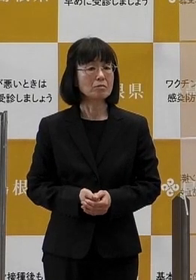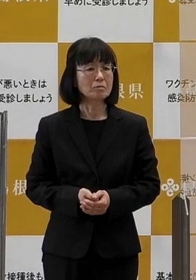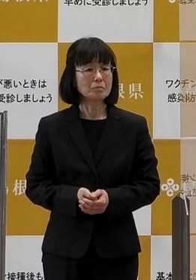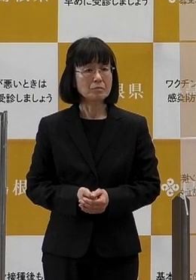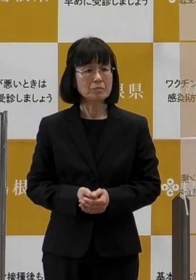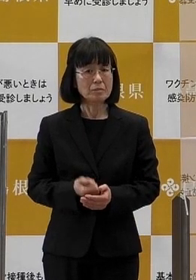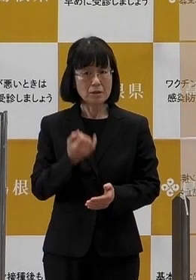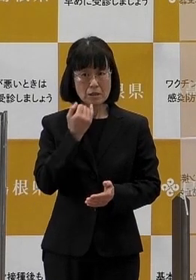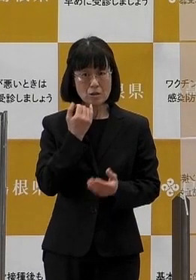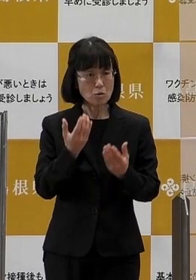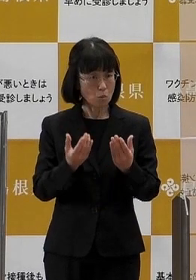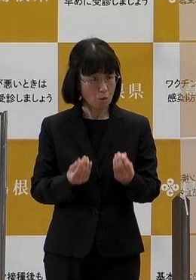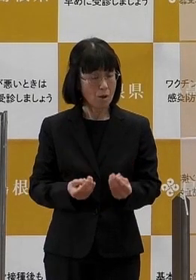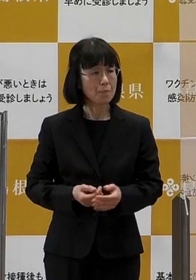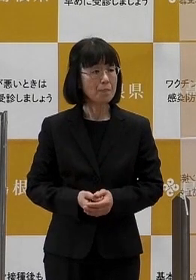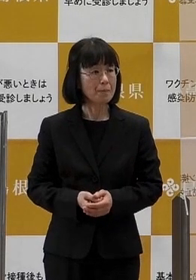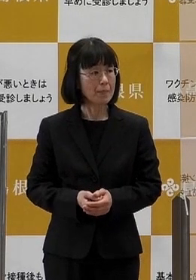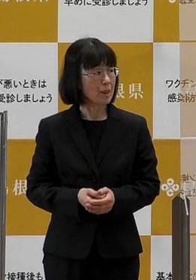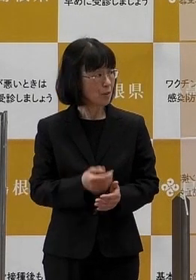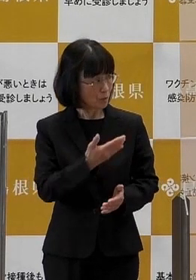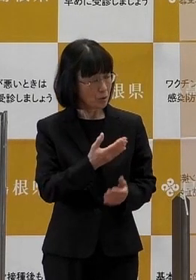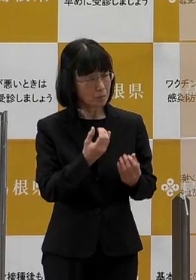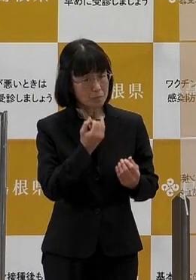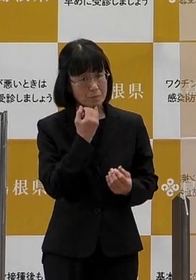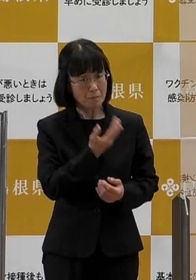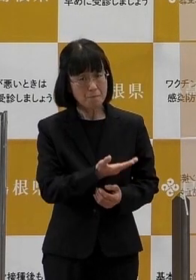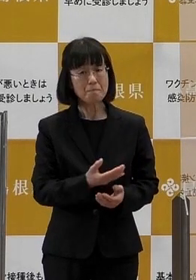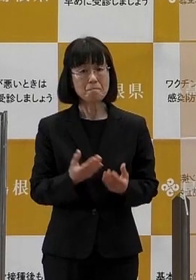よろしいでしょうか。知事よろしいでしょうか。 はい、